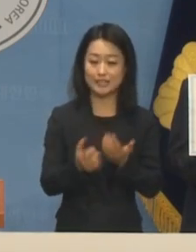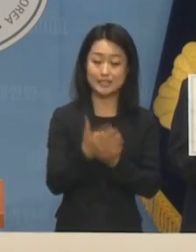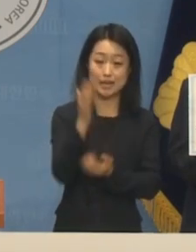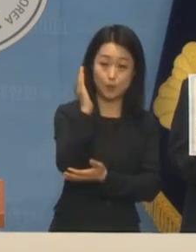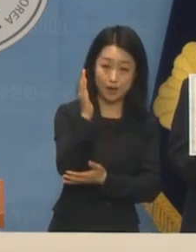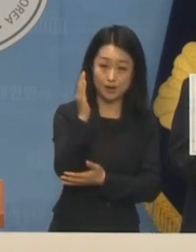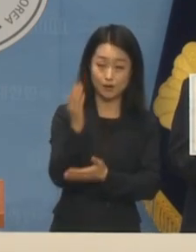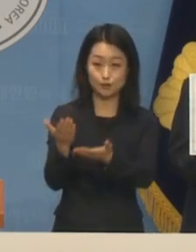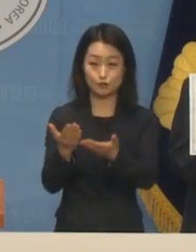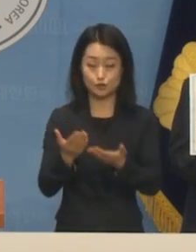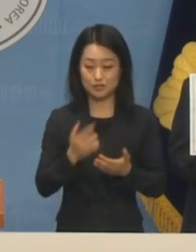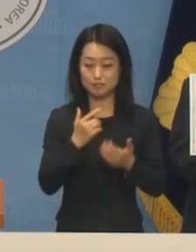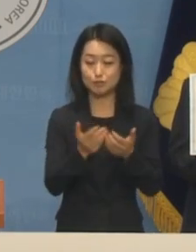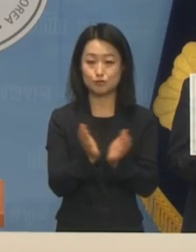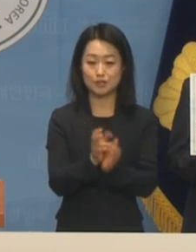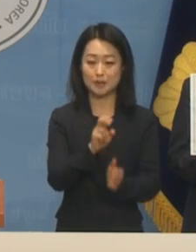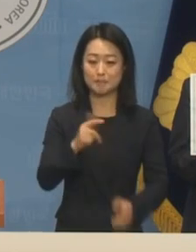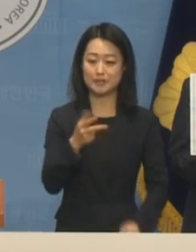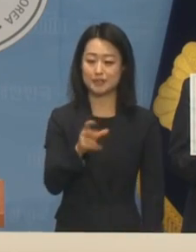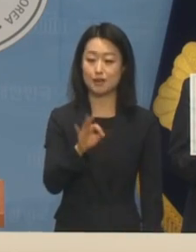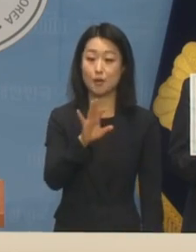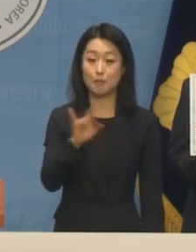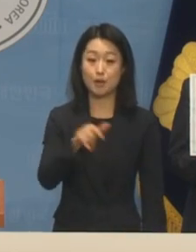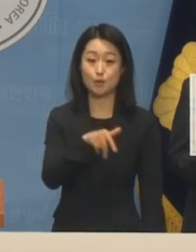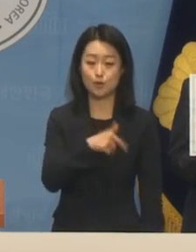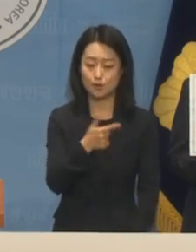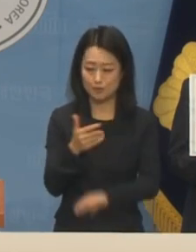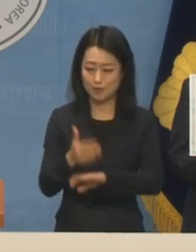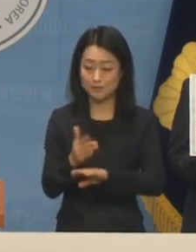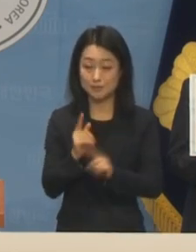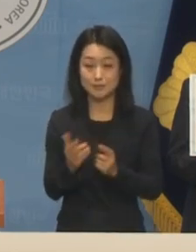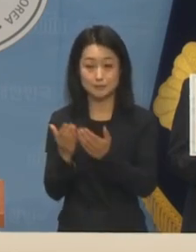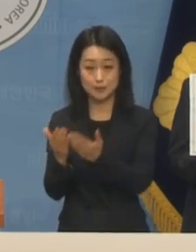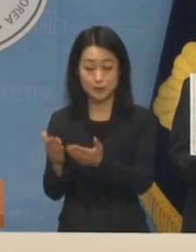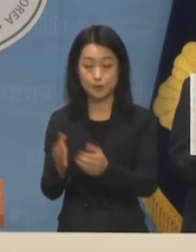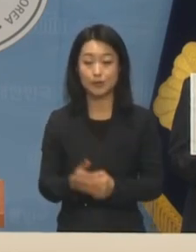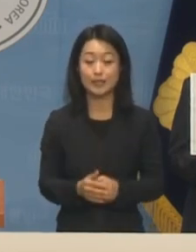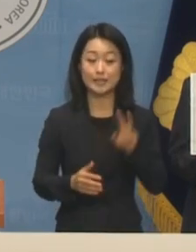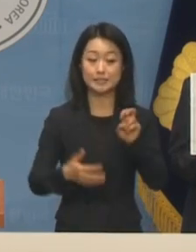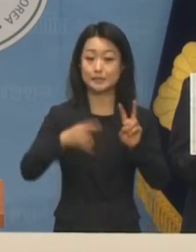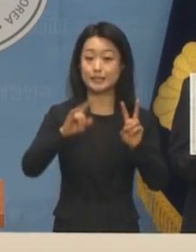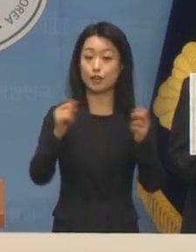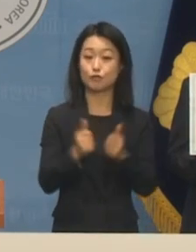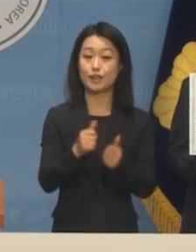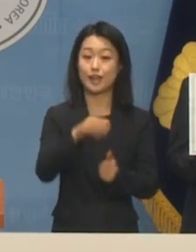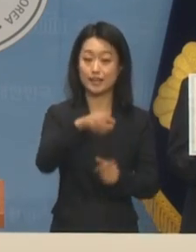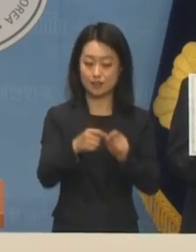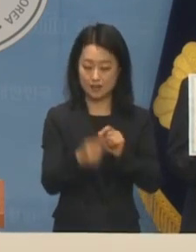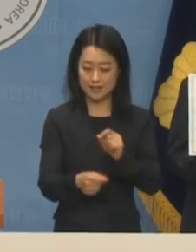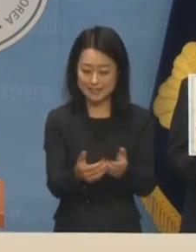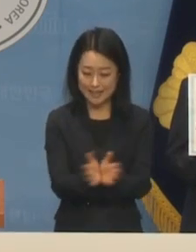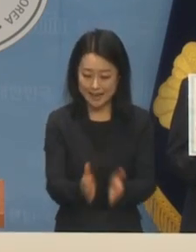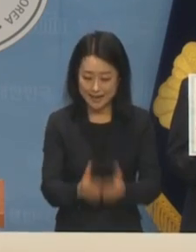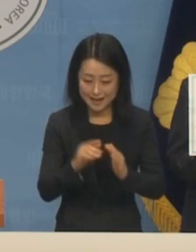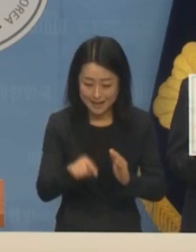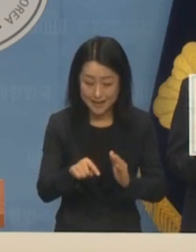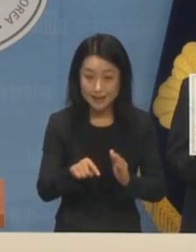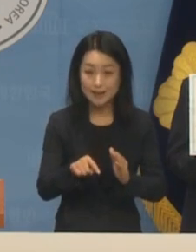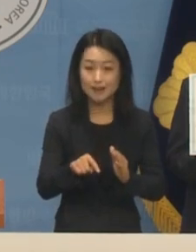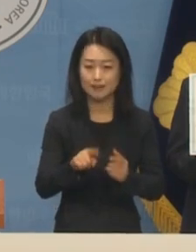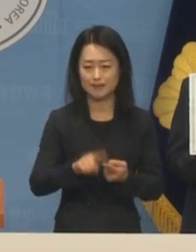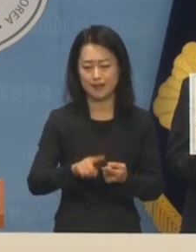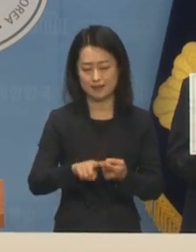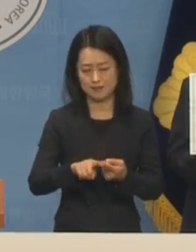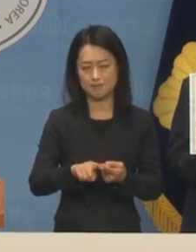주신 더불어민주당의 민형배 의원님께 진심으로 감사드리고요. 이번 국회에서는 여전히 위성정당을 해결하고자 하는